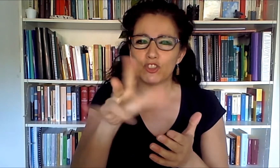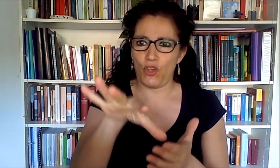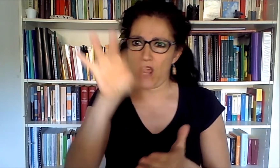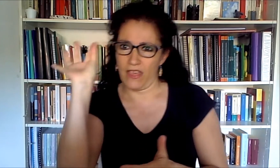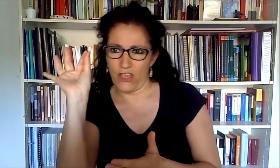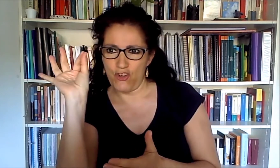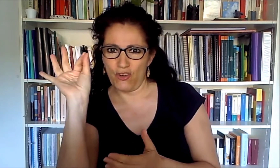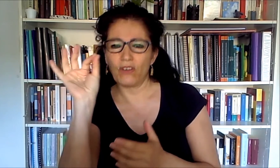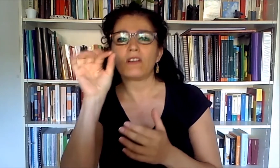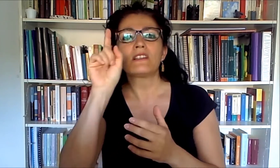intercultural,